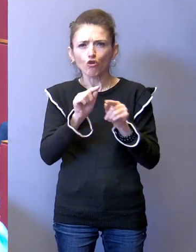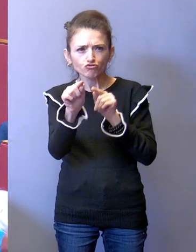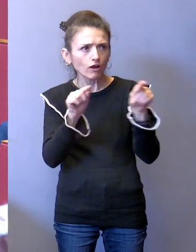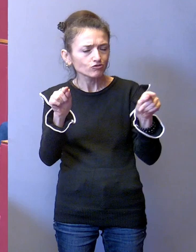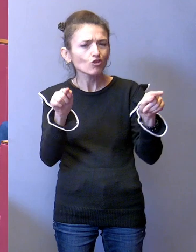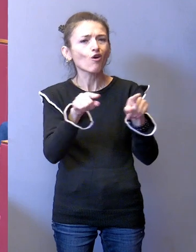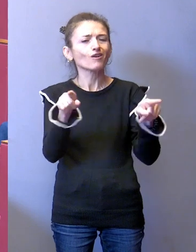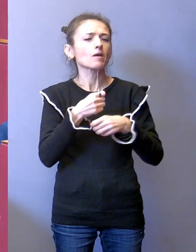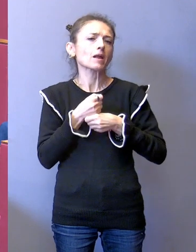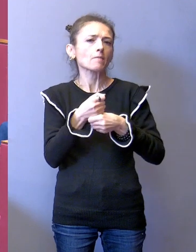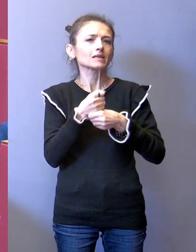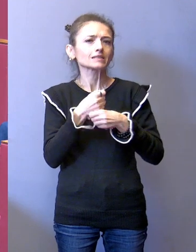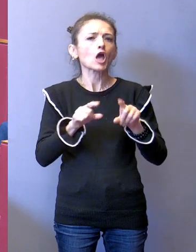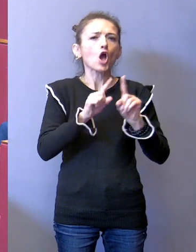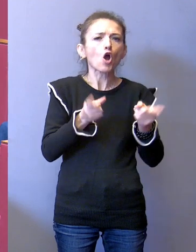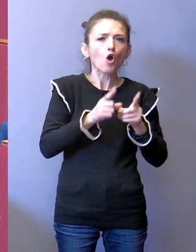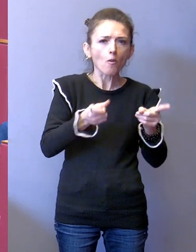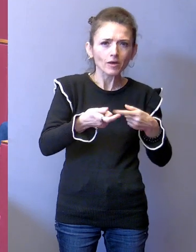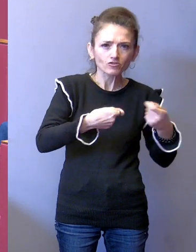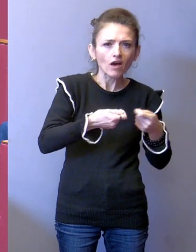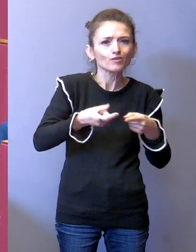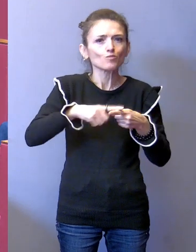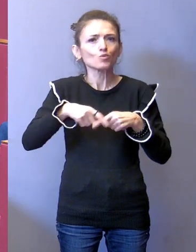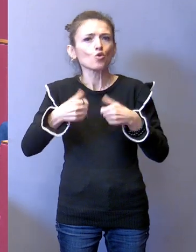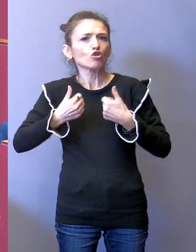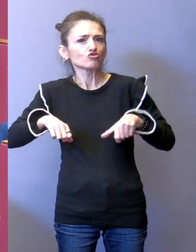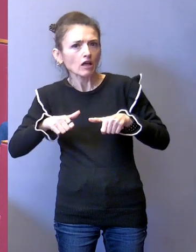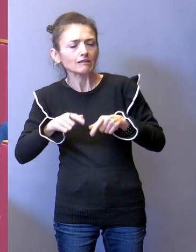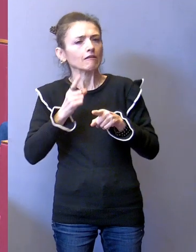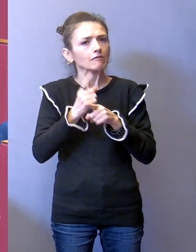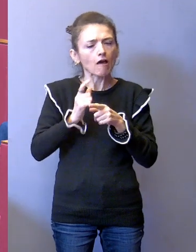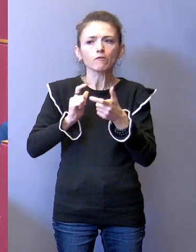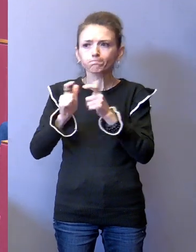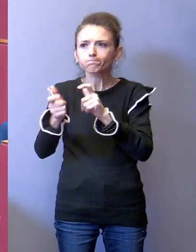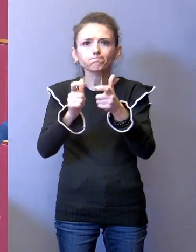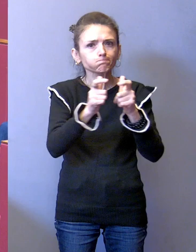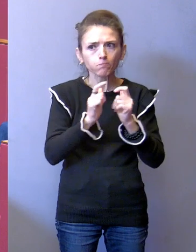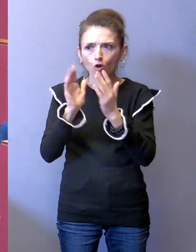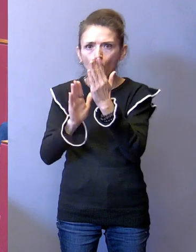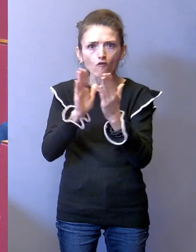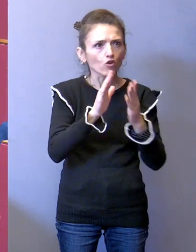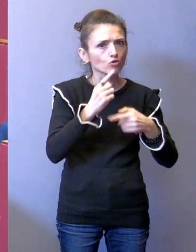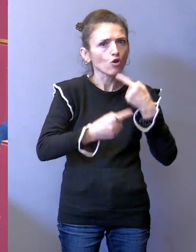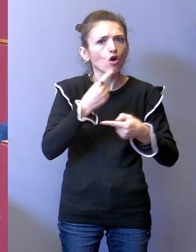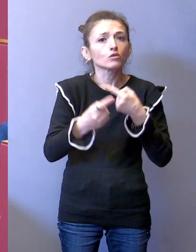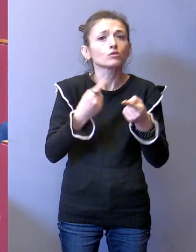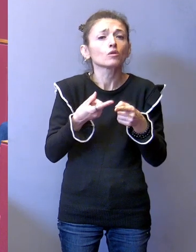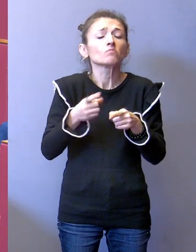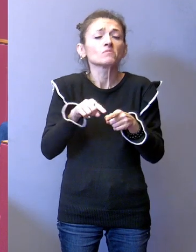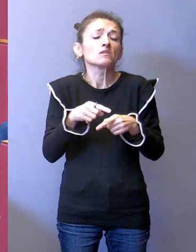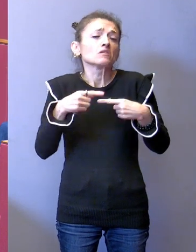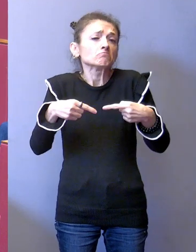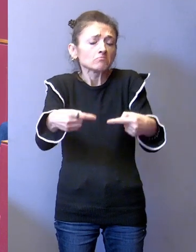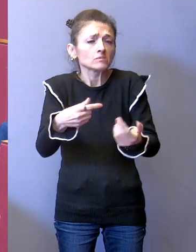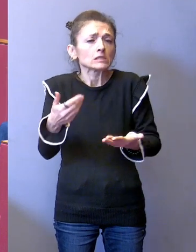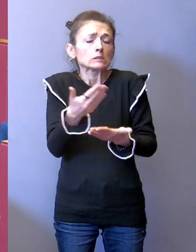rappresentano i commercianti Ma i cittadini e altrettanto comprendere Ecco se effettivamente che poi con degli sperimentazioni che